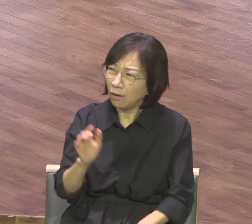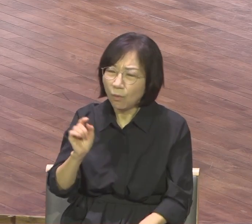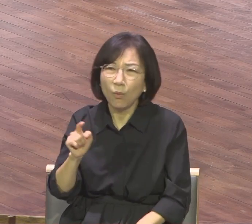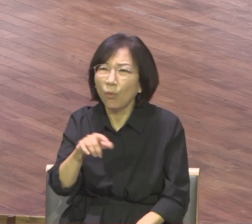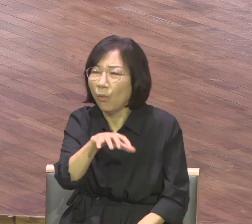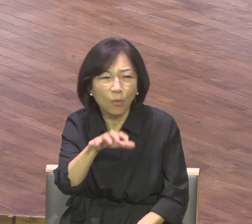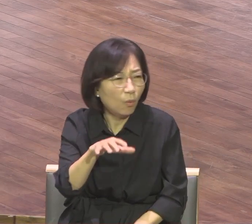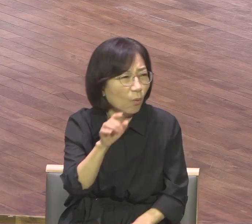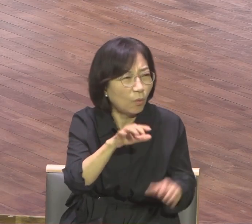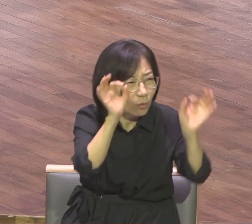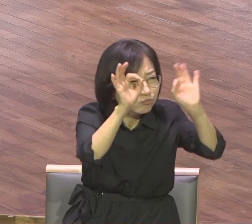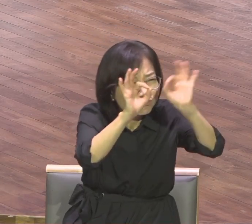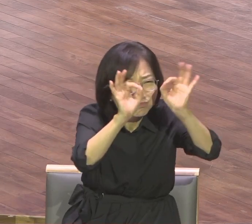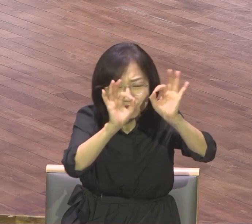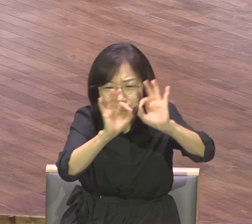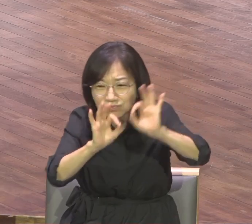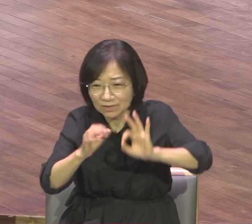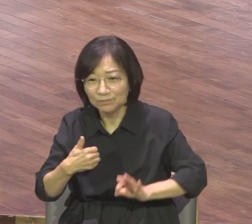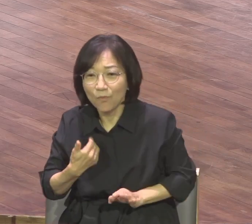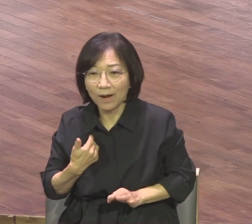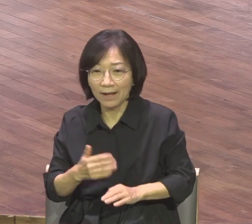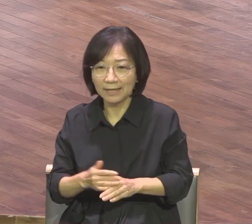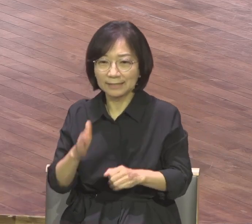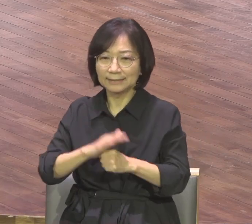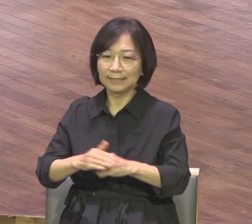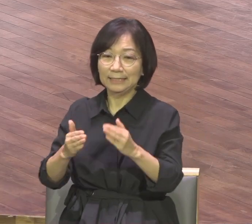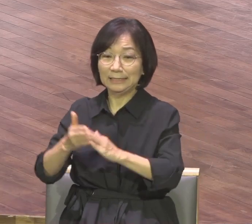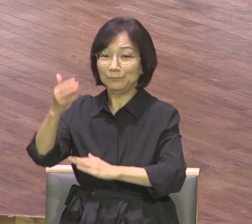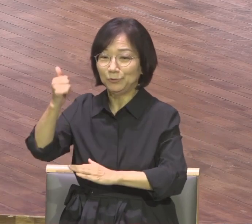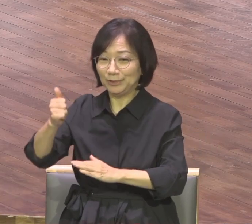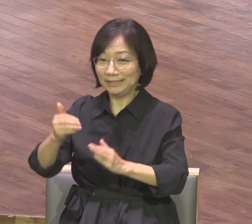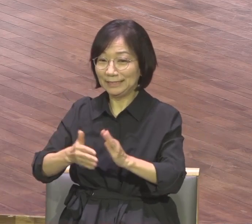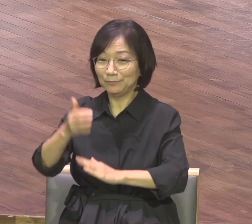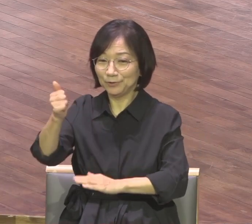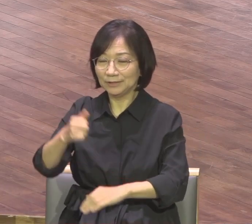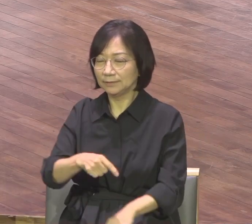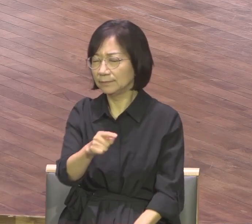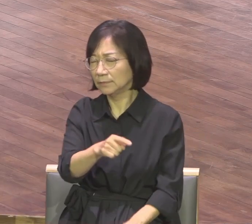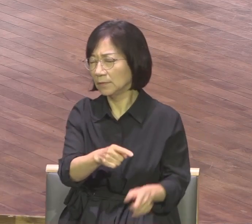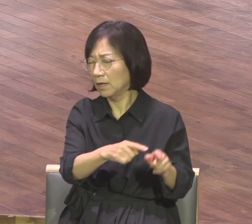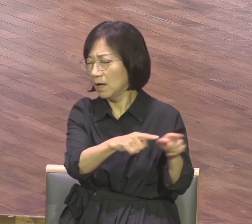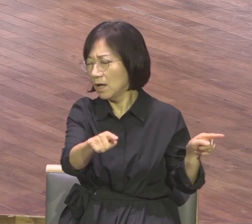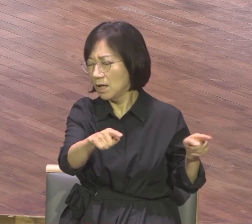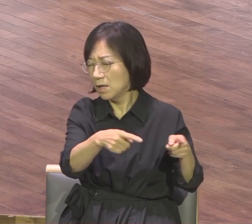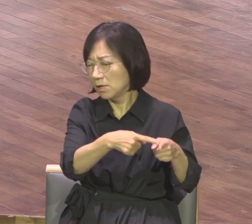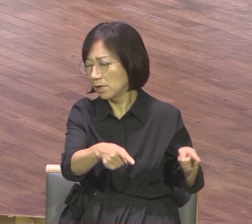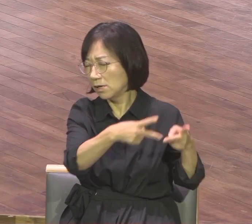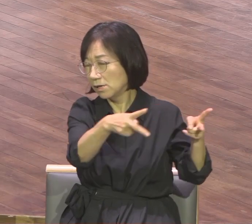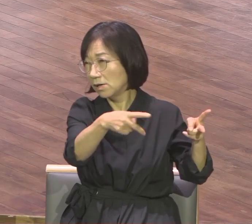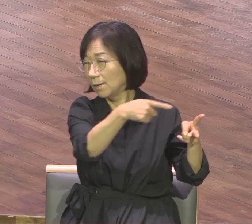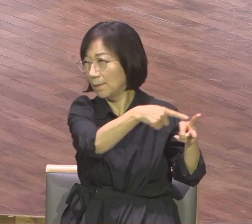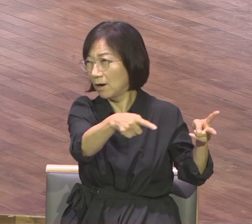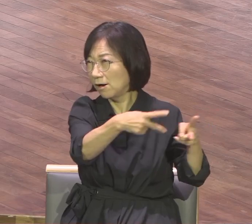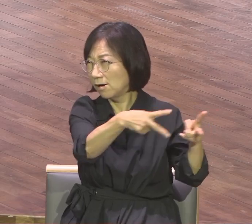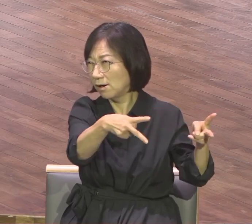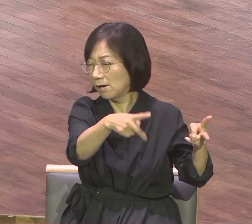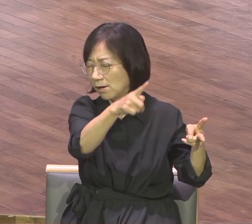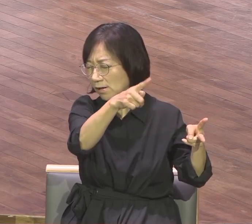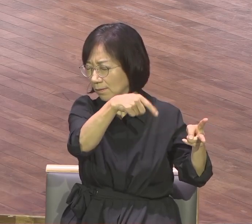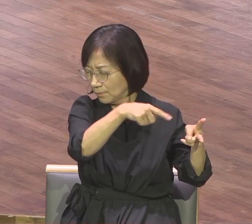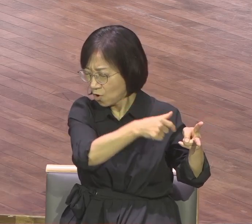종들이 더 직원들이 더 그 창고에 맨날 있는데 실제적으로는 안 보는 뭐 안 보이는